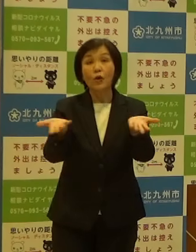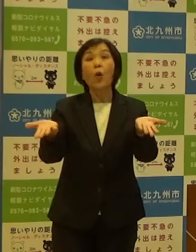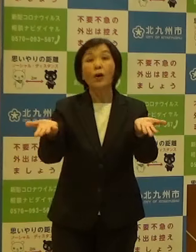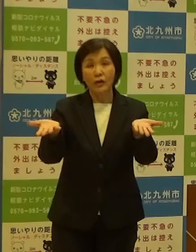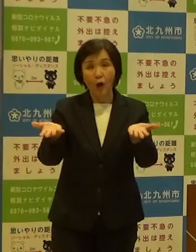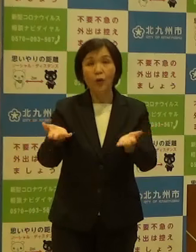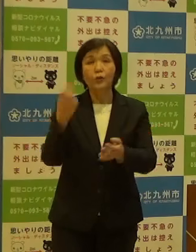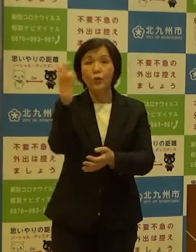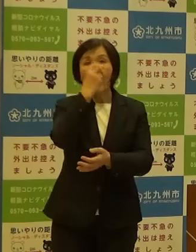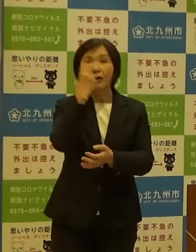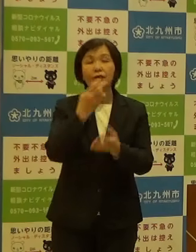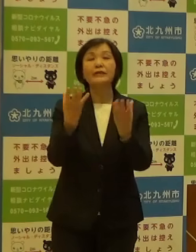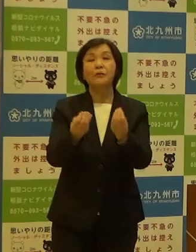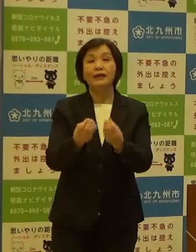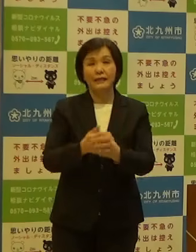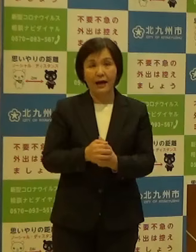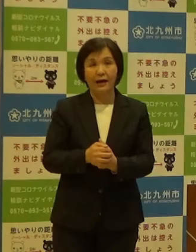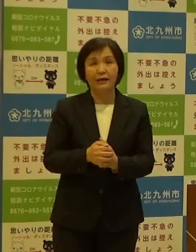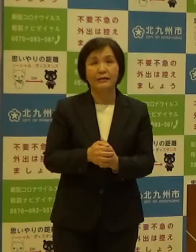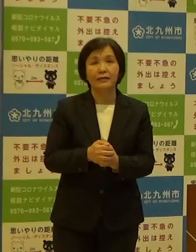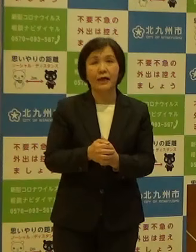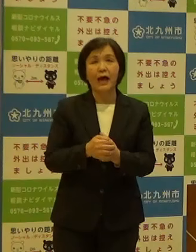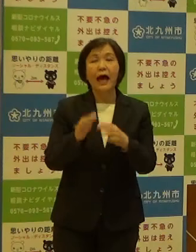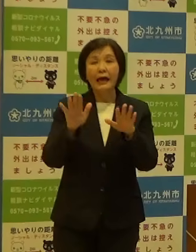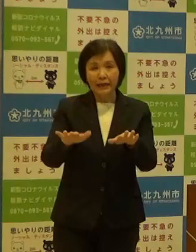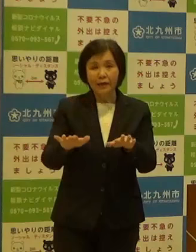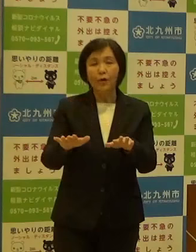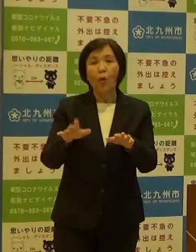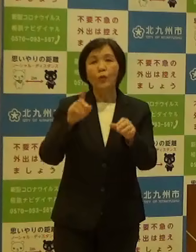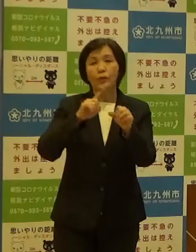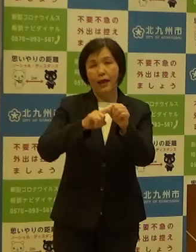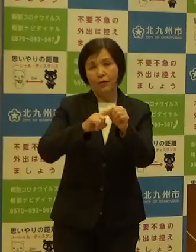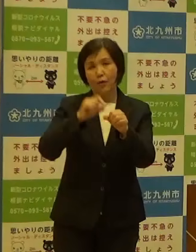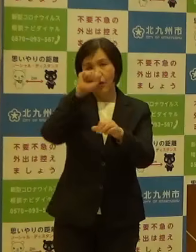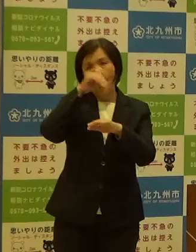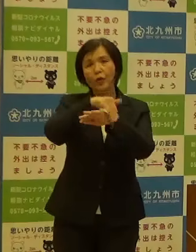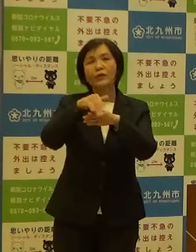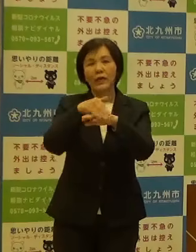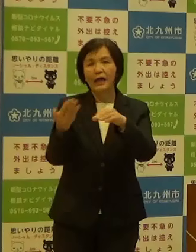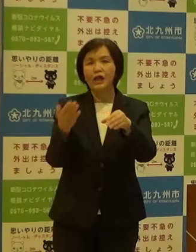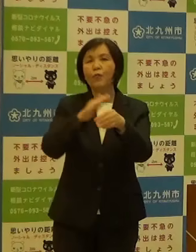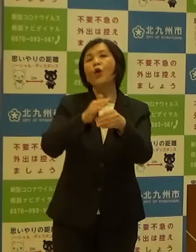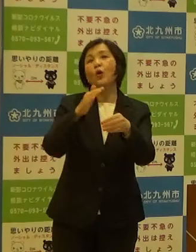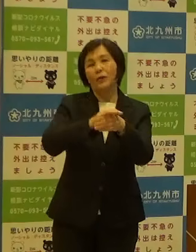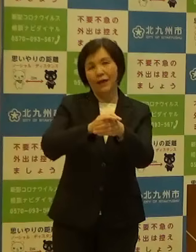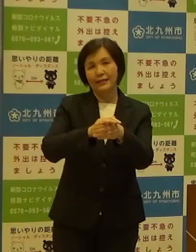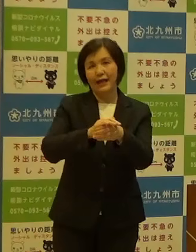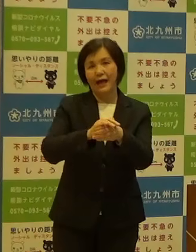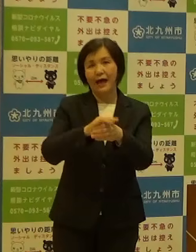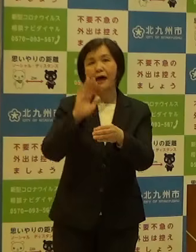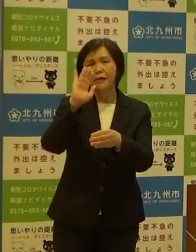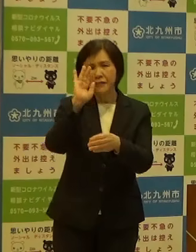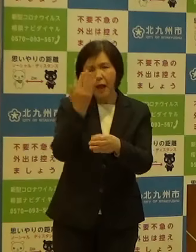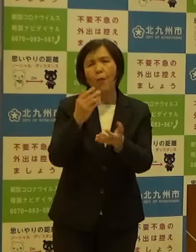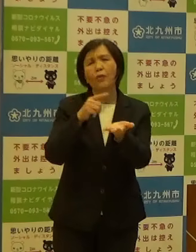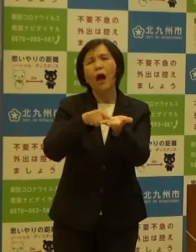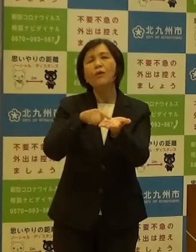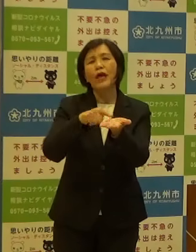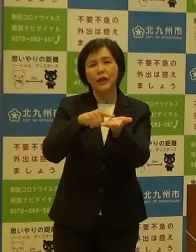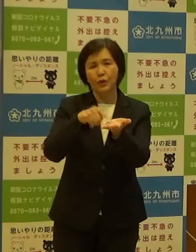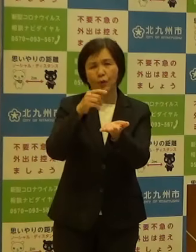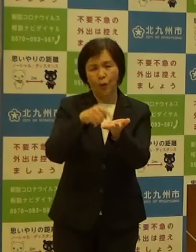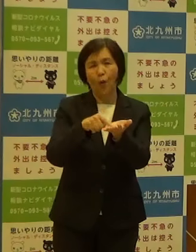ね、当初さんにもそれを盛り込んでいるところでありますが、かなり品薄になっているという状況の中